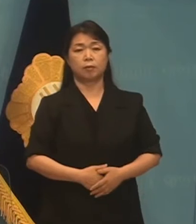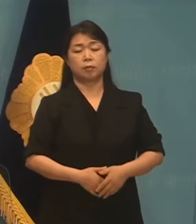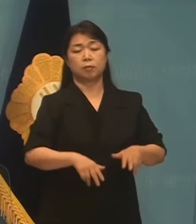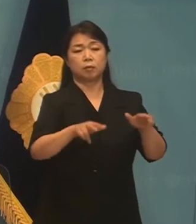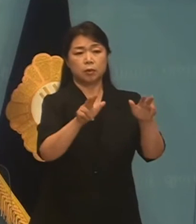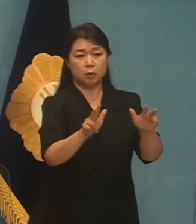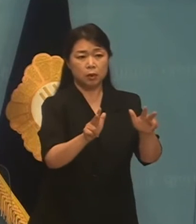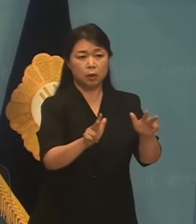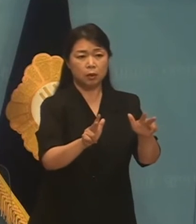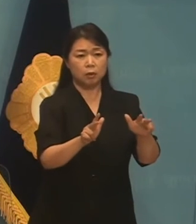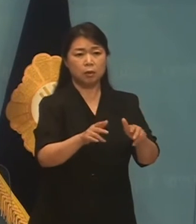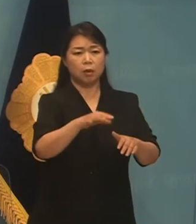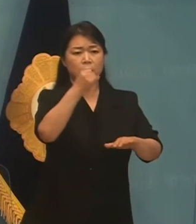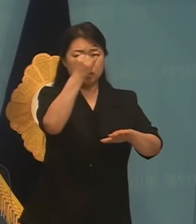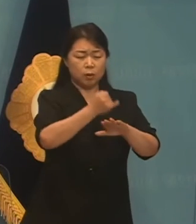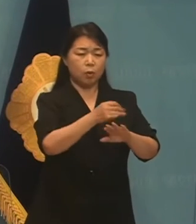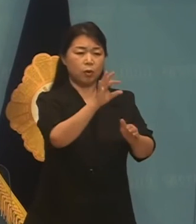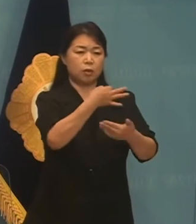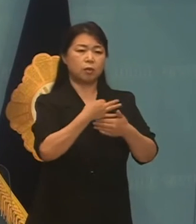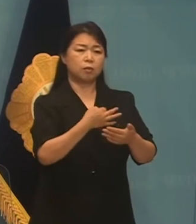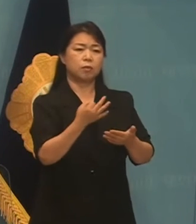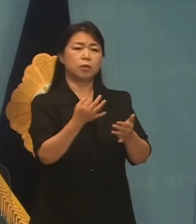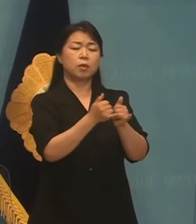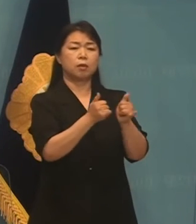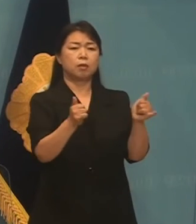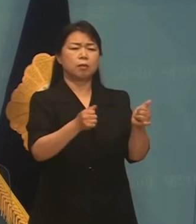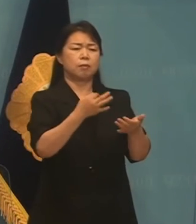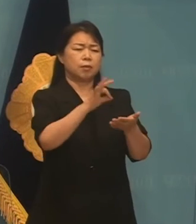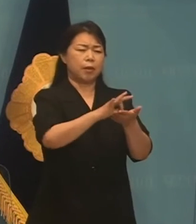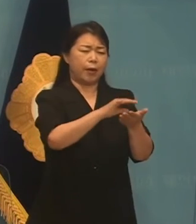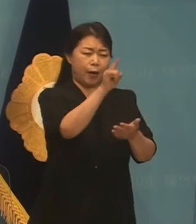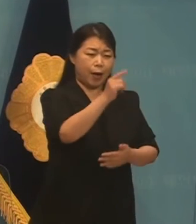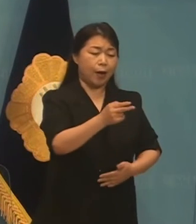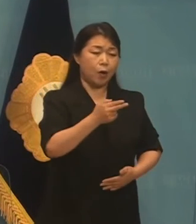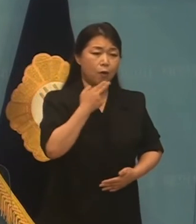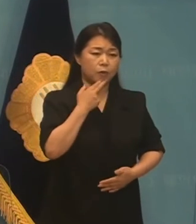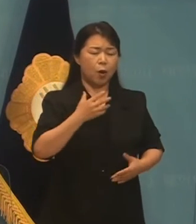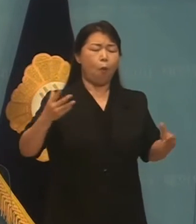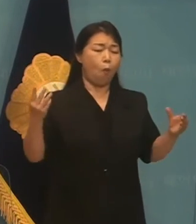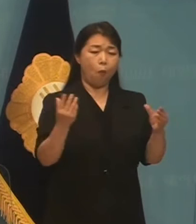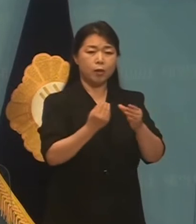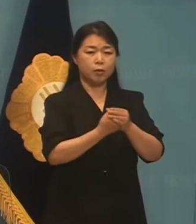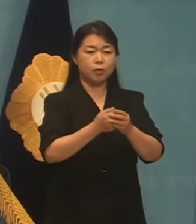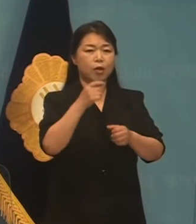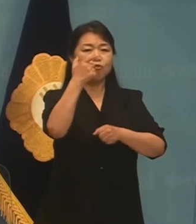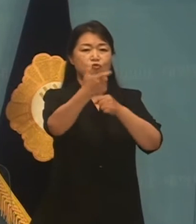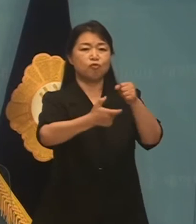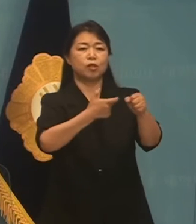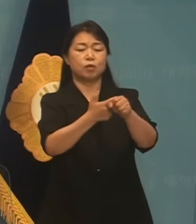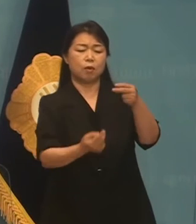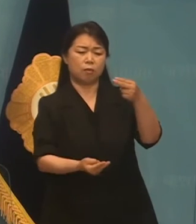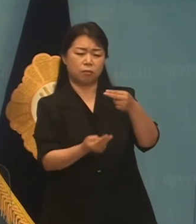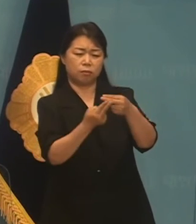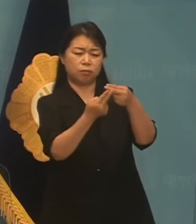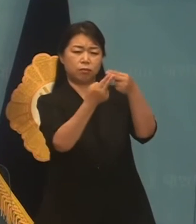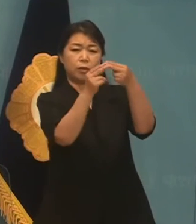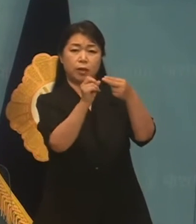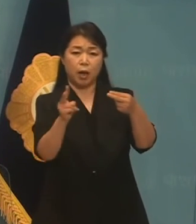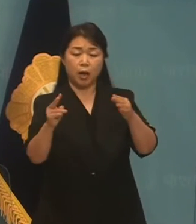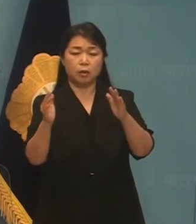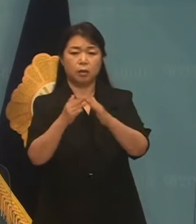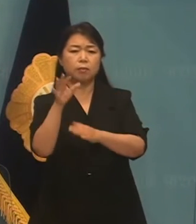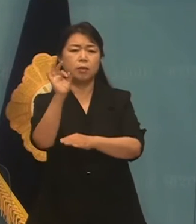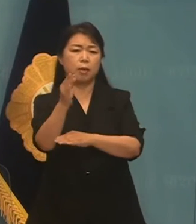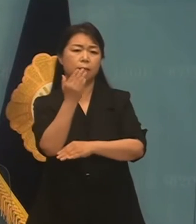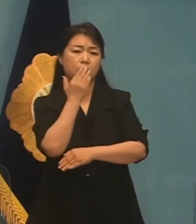이제 최저임금 소득자는 한 푼도 쓰지 않고서 60년을 모아야 집 한 칸을